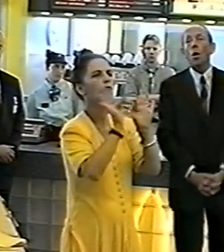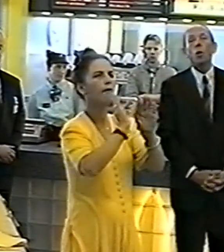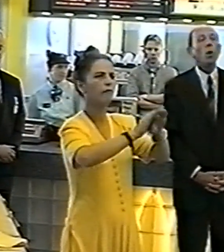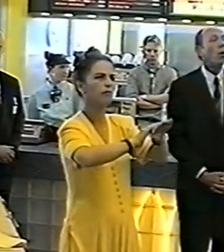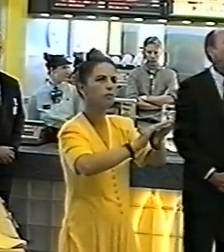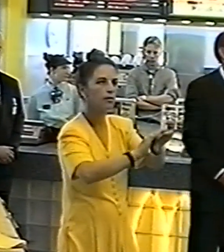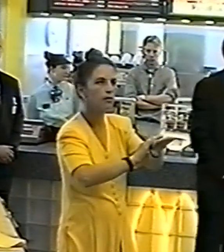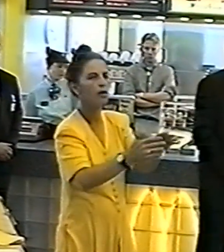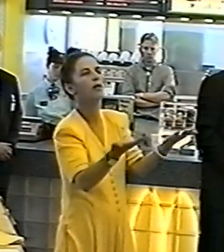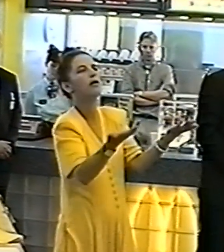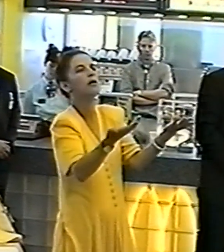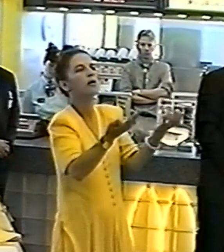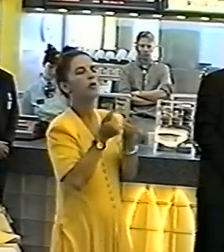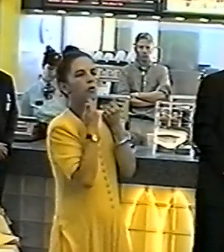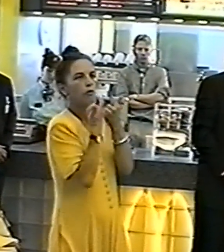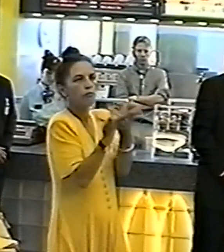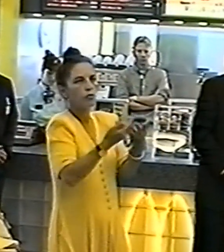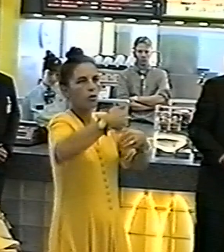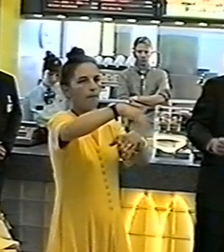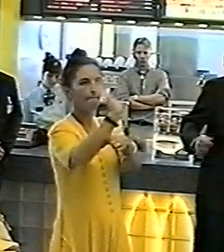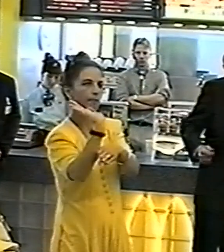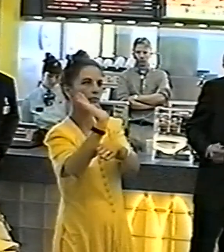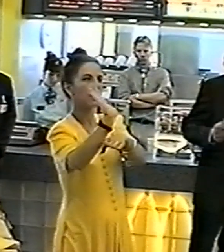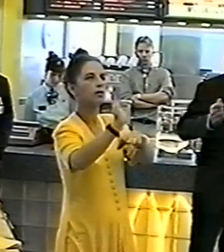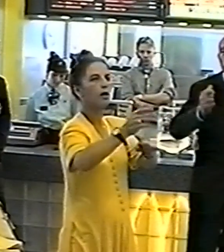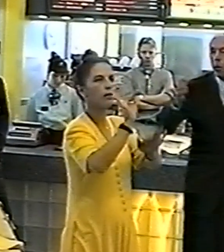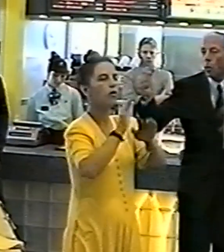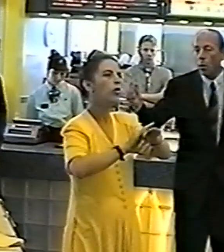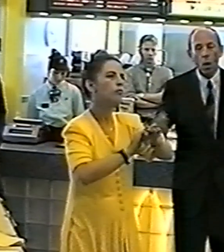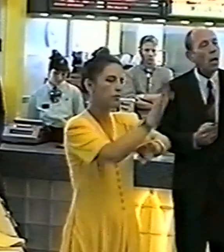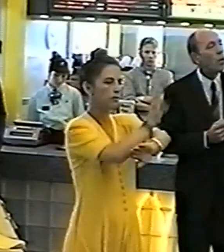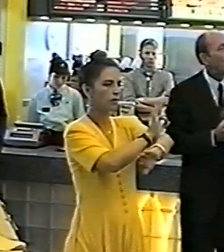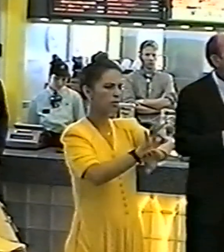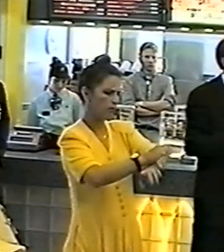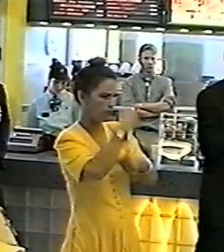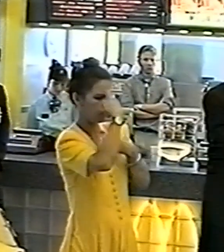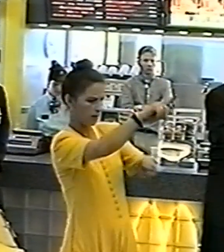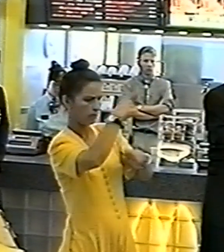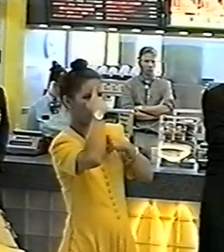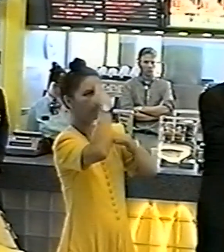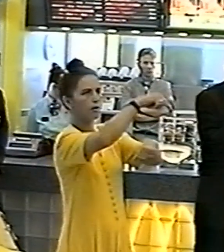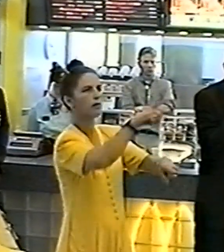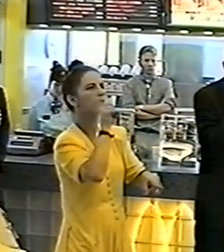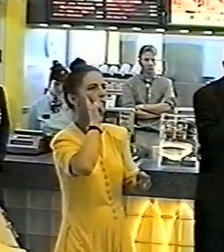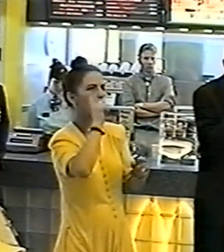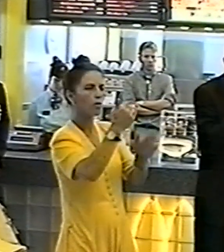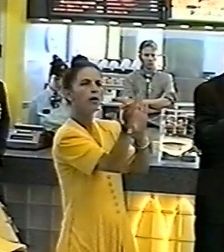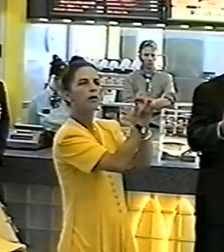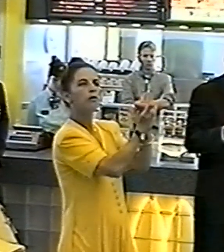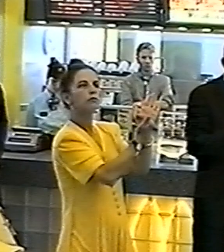politiques que certains mandataires, architectes, ingénieurs ont contestées parce qu'elles se sont faites dans des conditions quelque